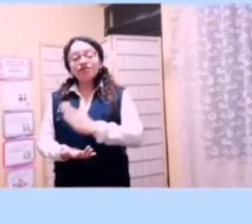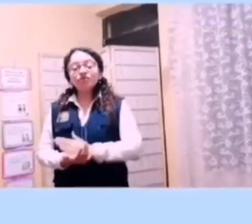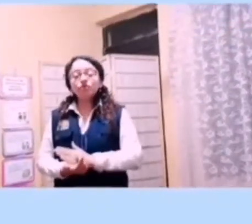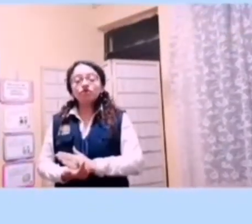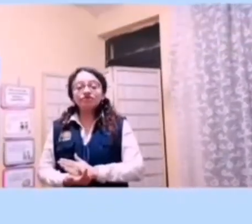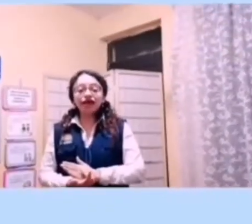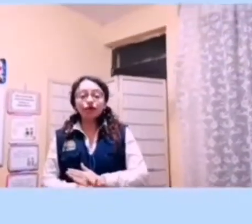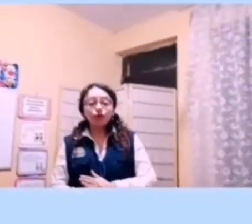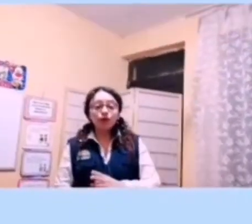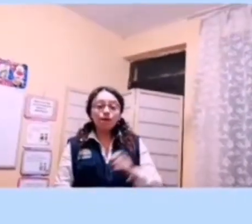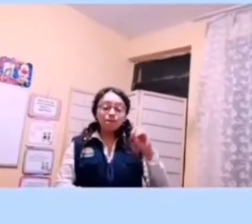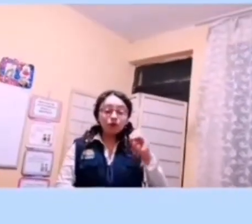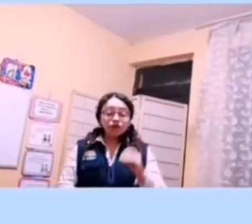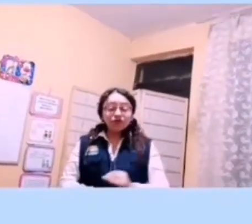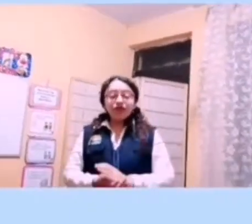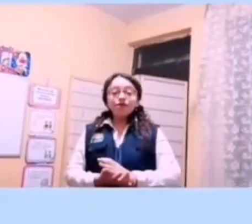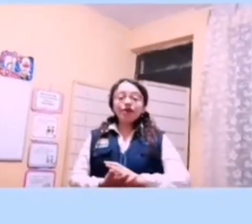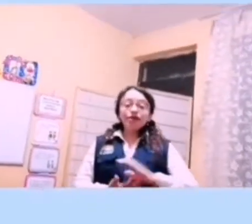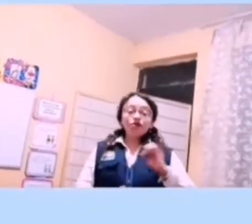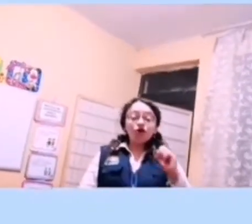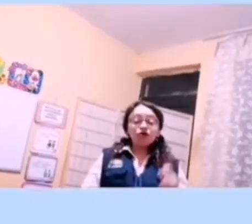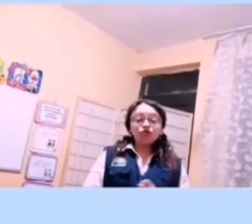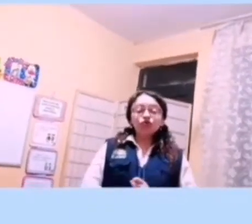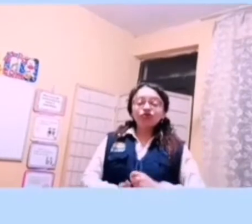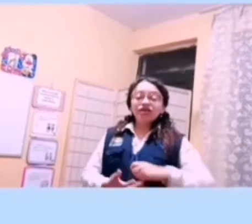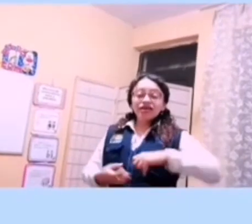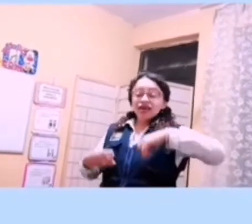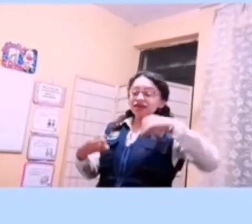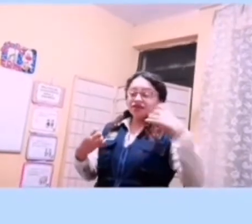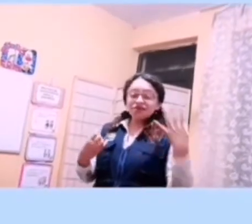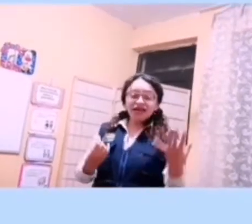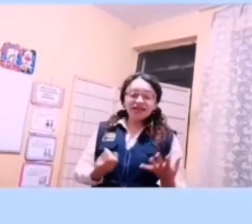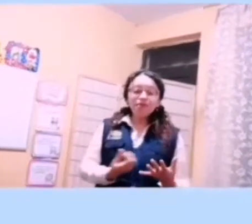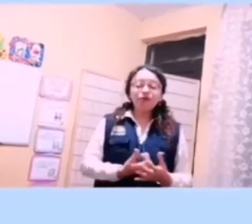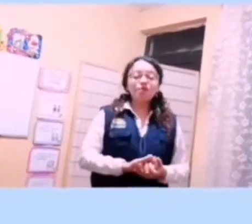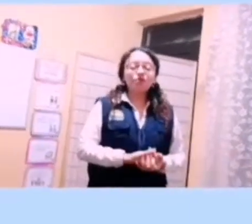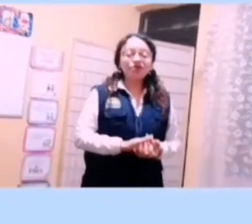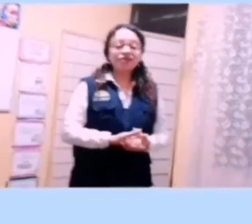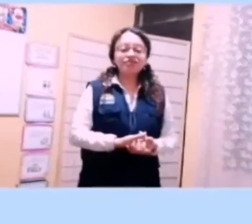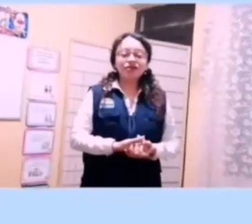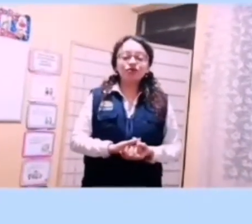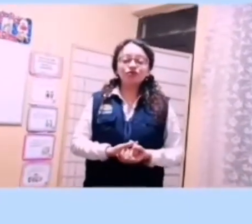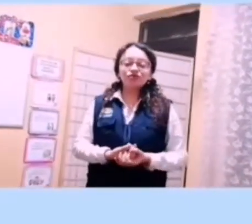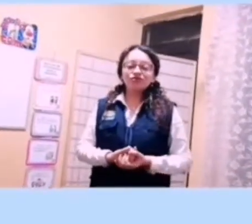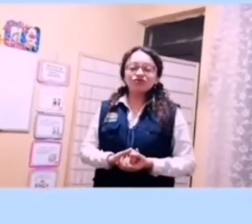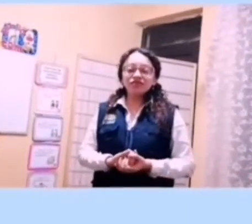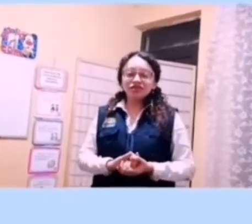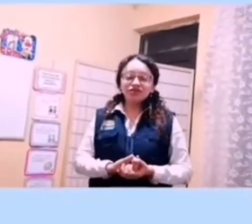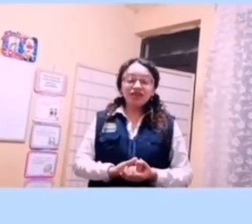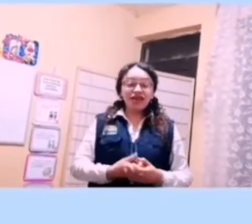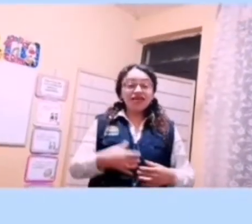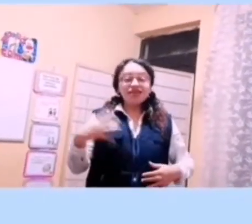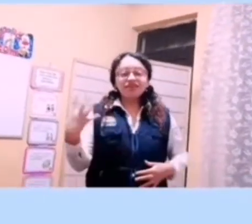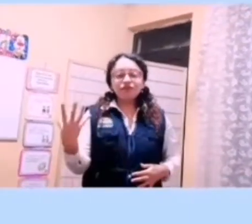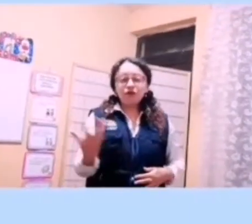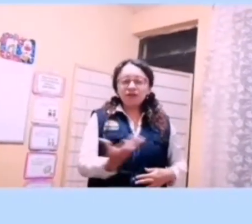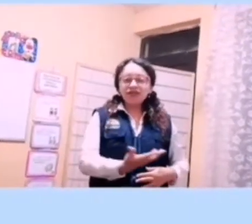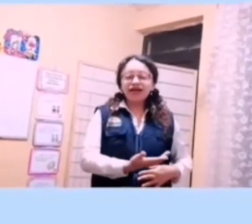a hacer Un listado Muy breve Corto De qué actividades Podemos realizar Con nuestros niños Y así fomentar